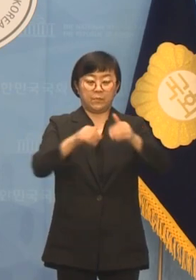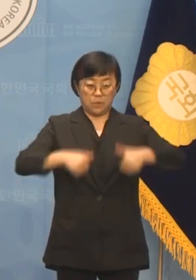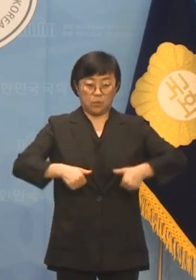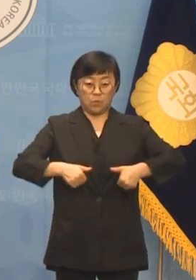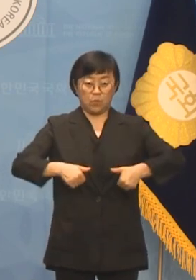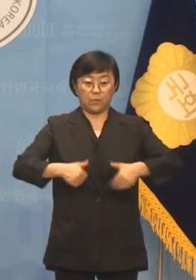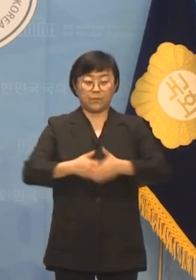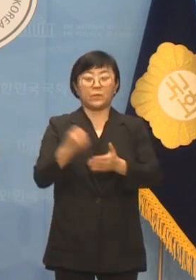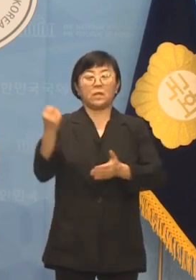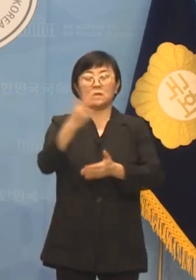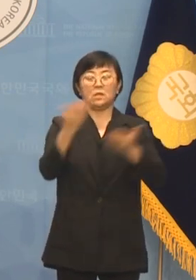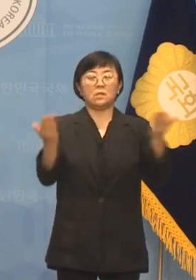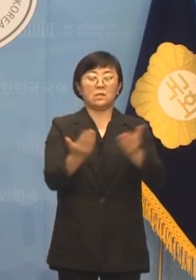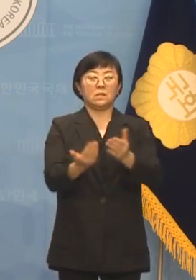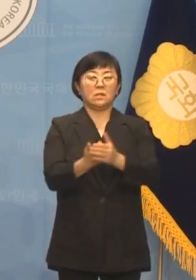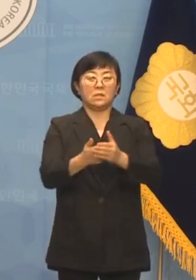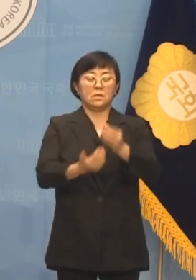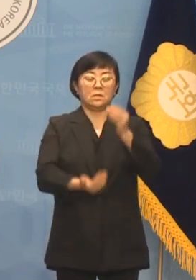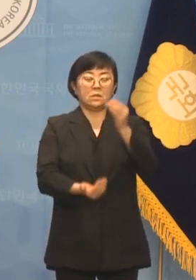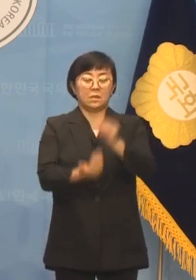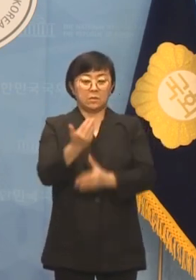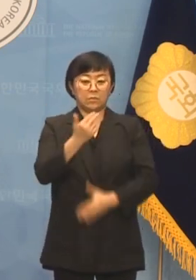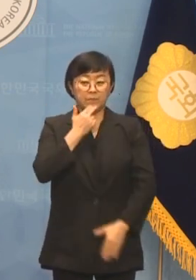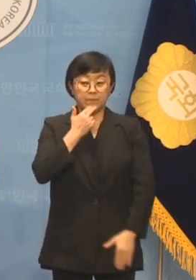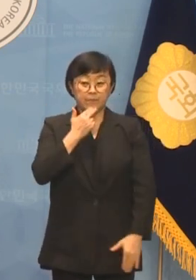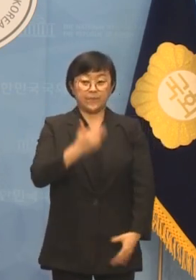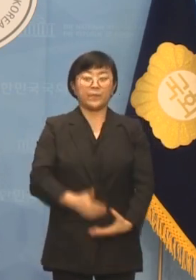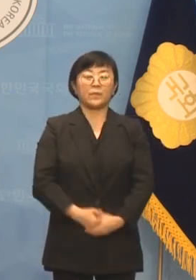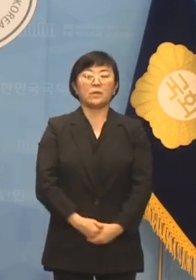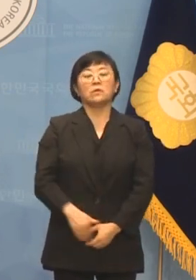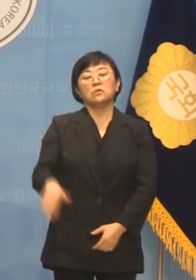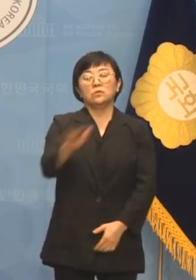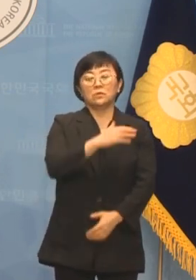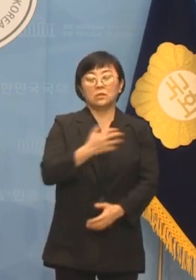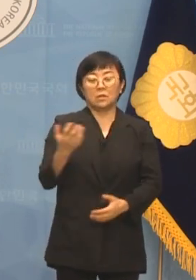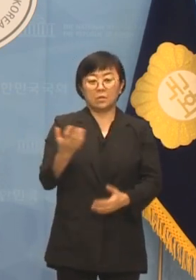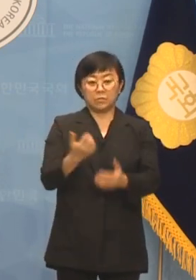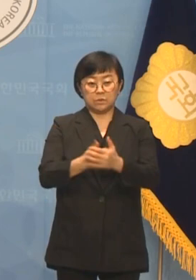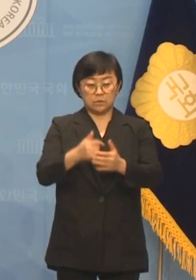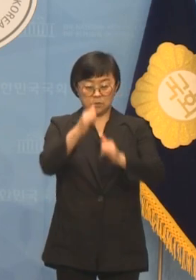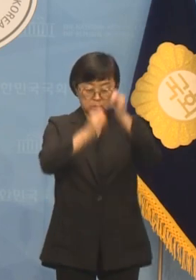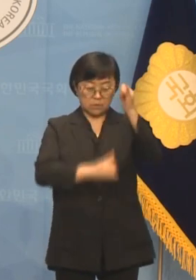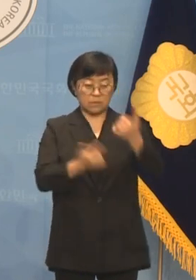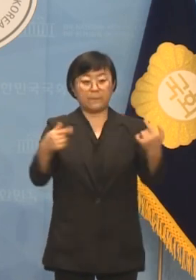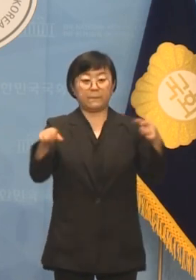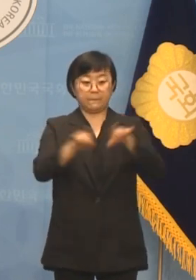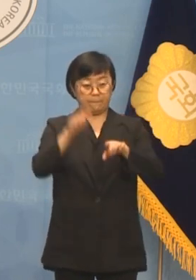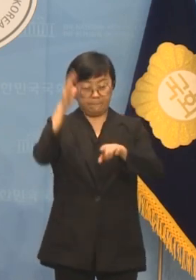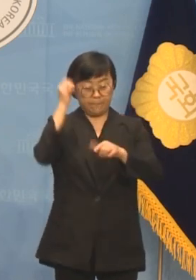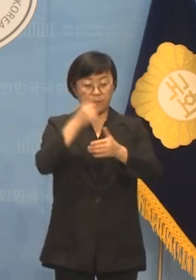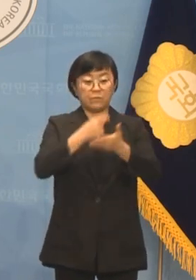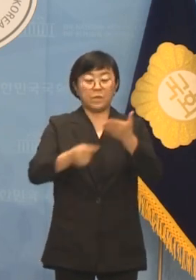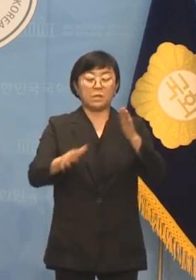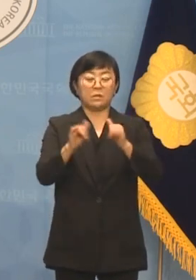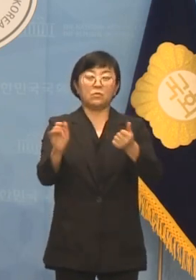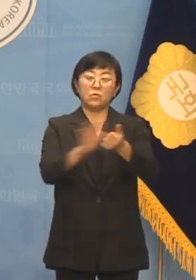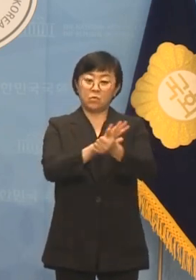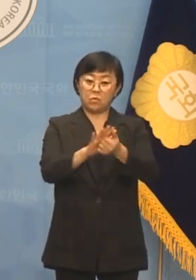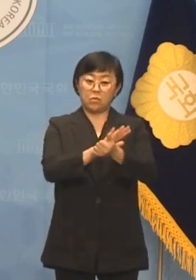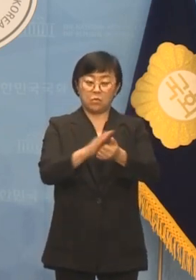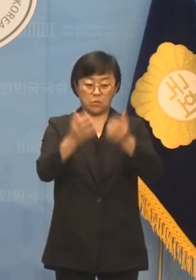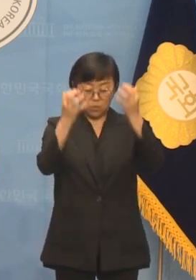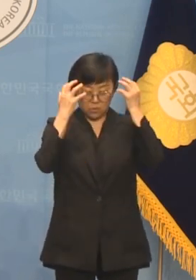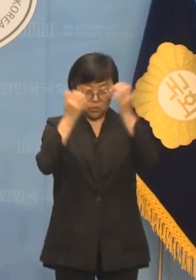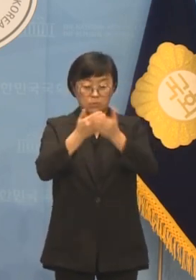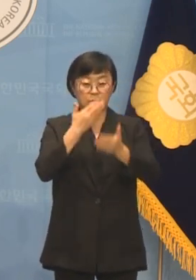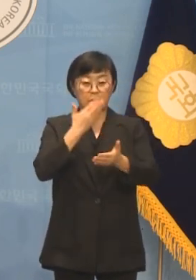바로잡아야 다시는 이런 비극이 일어나지 않습니다. 우리의 아픈 역사를 함께 기억하고 피해자들을 위로하고 고통을